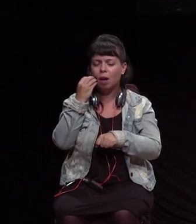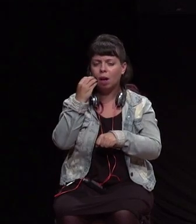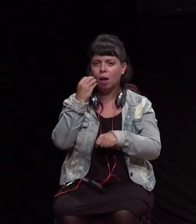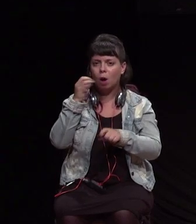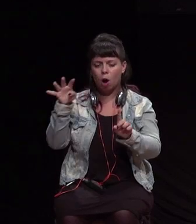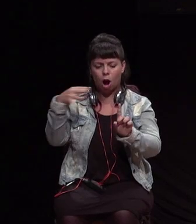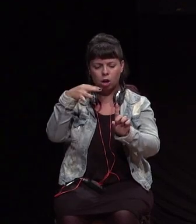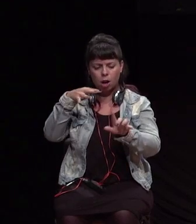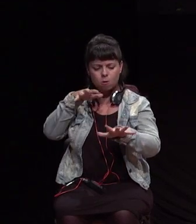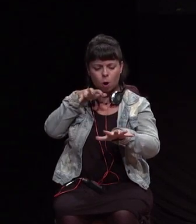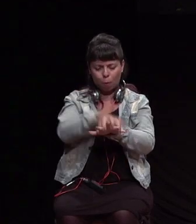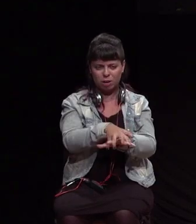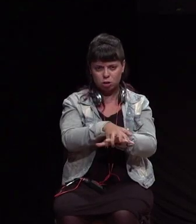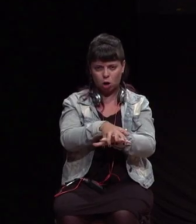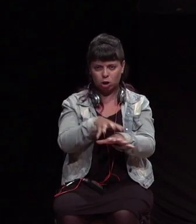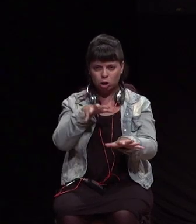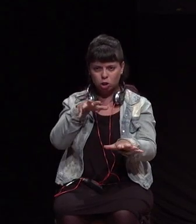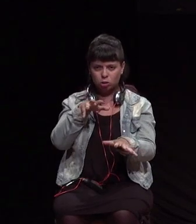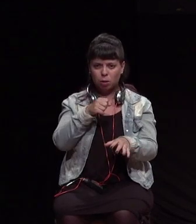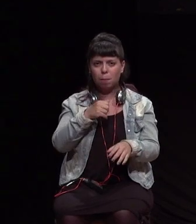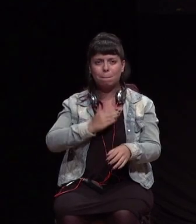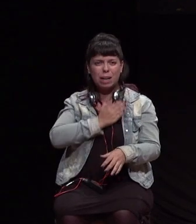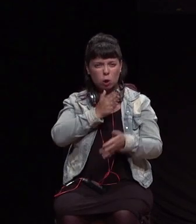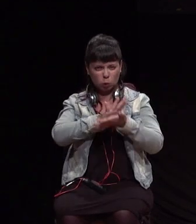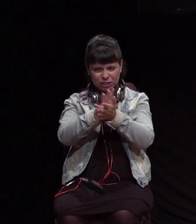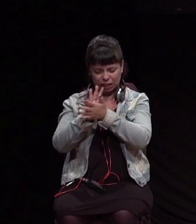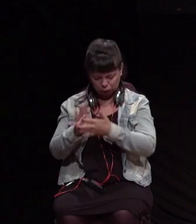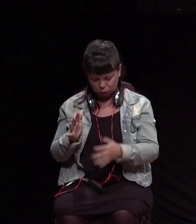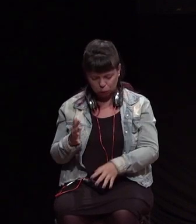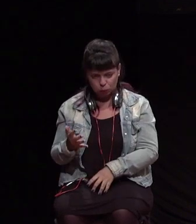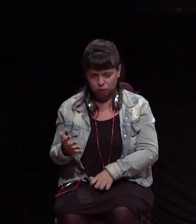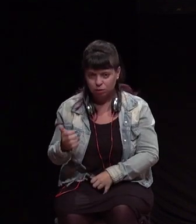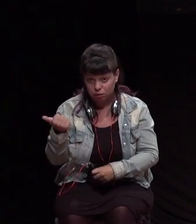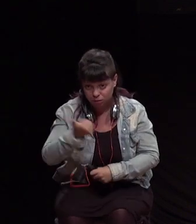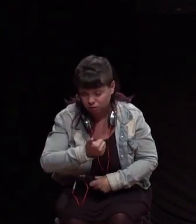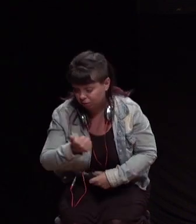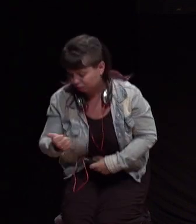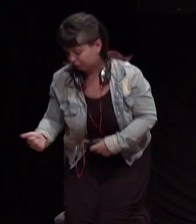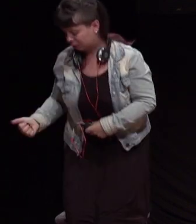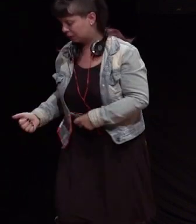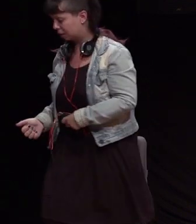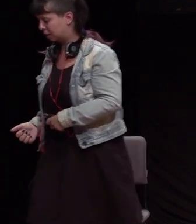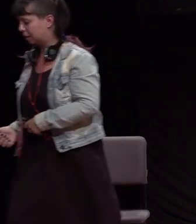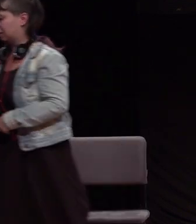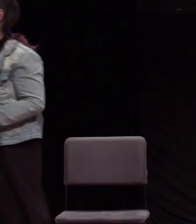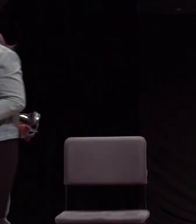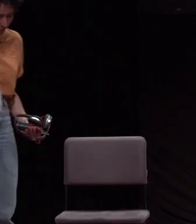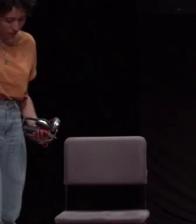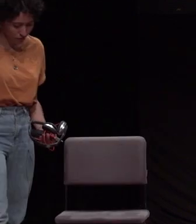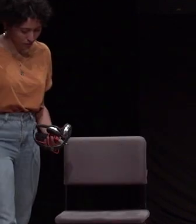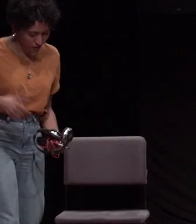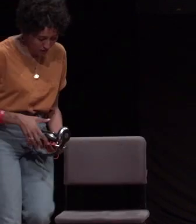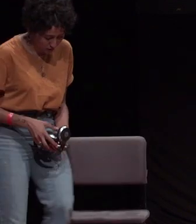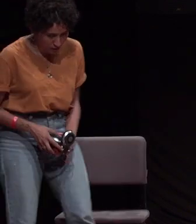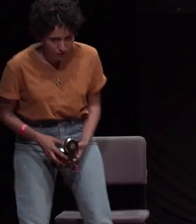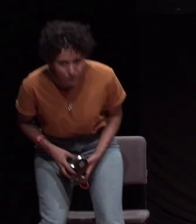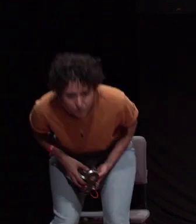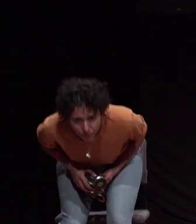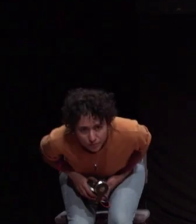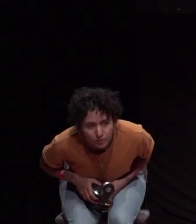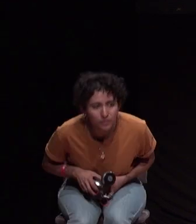olhar opressor colonial e preconceitos de toda ordem? Sim,